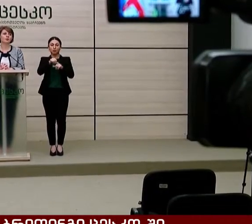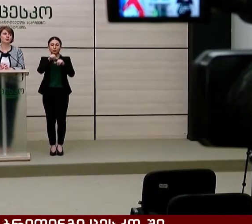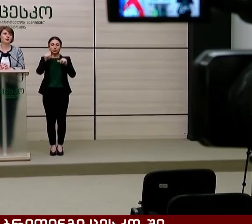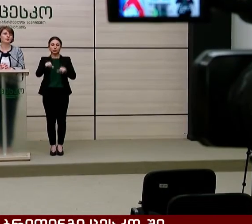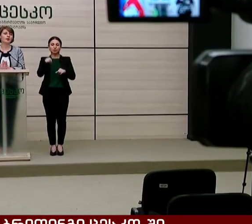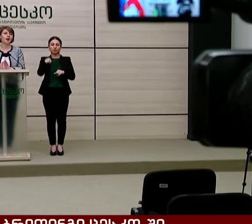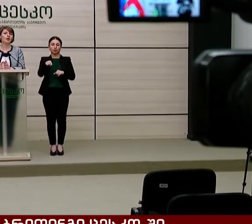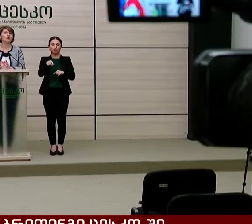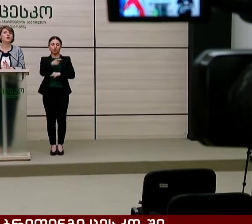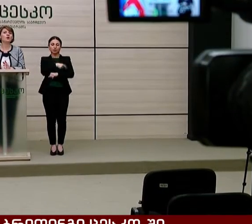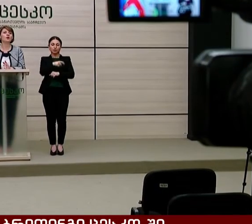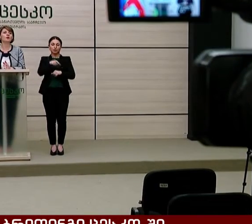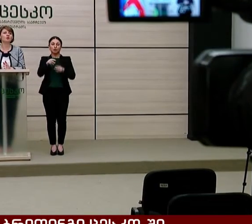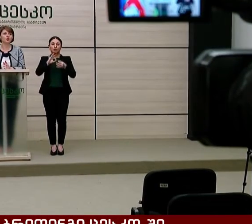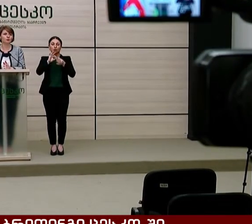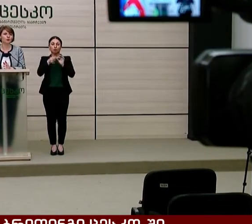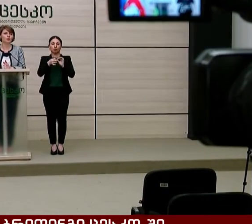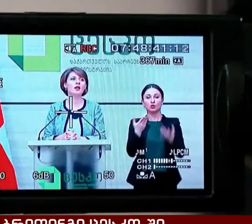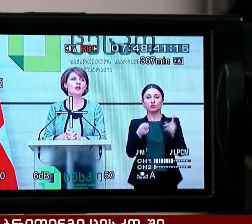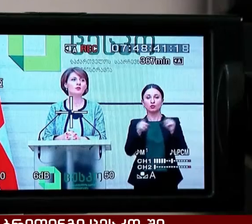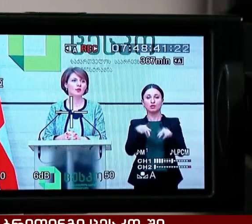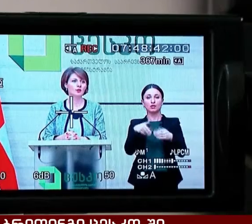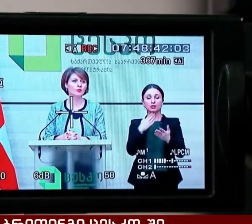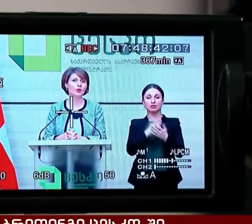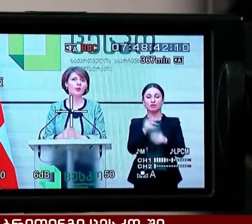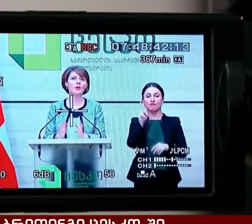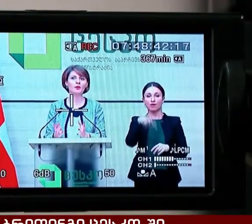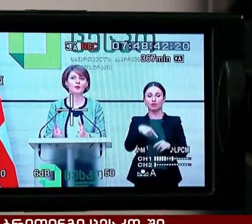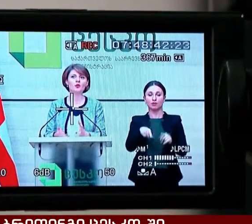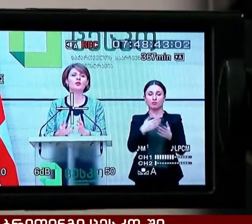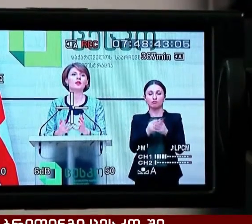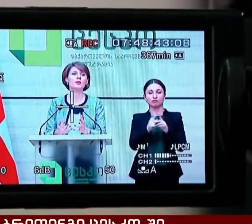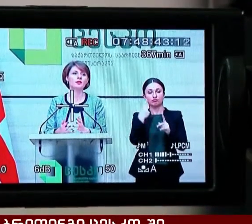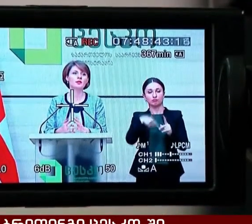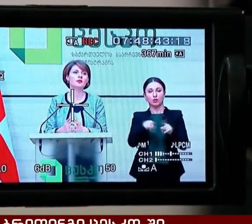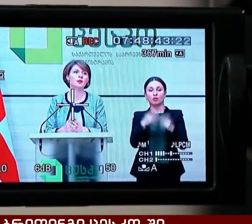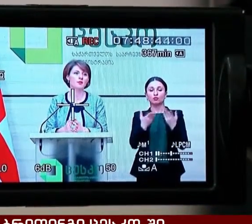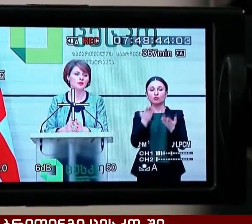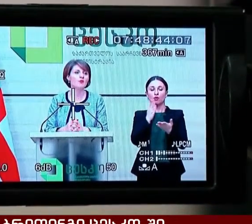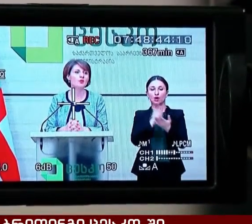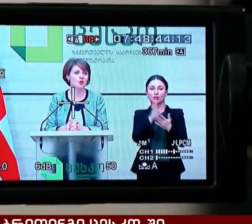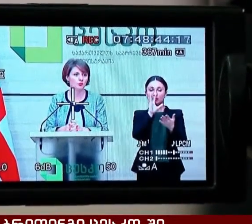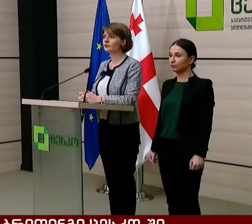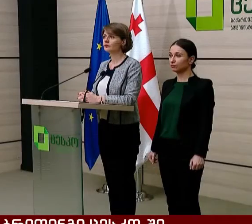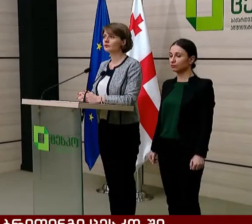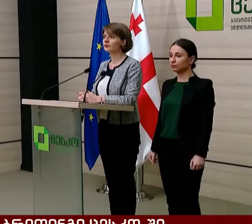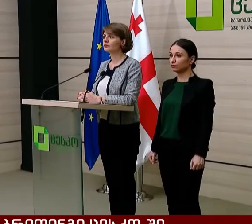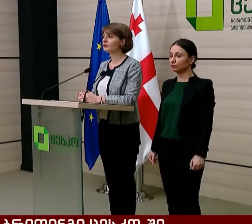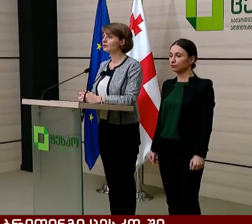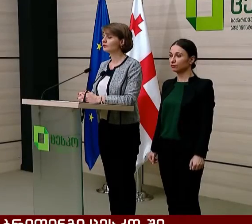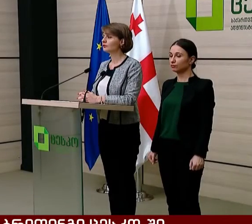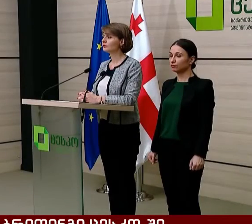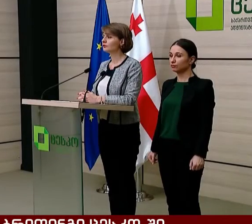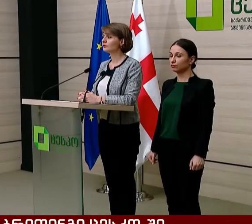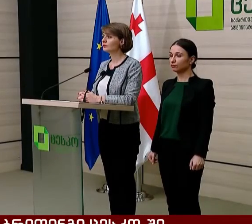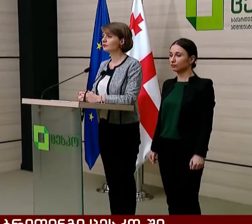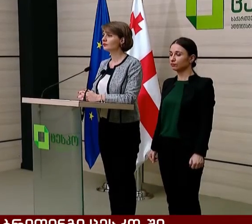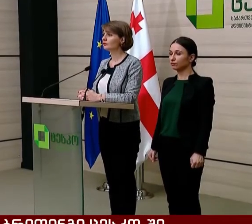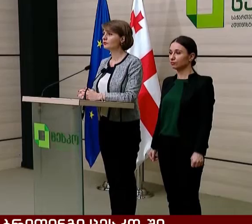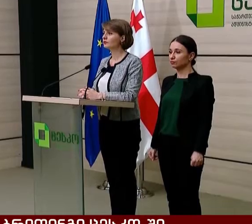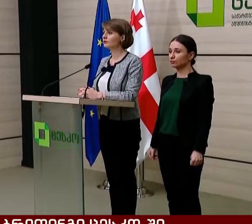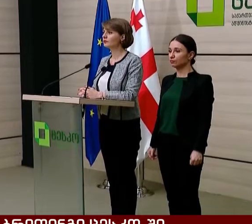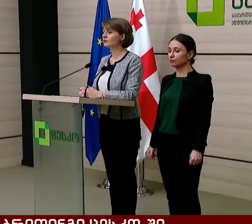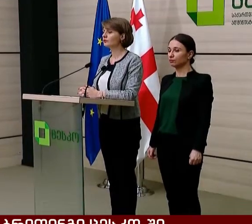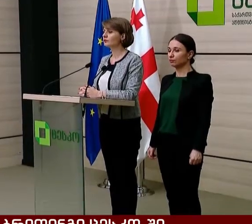საარჩევნო უბნებზე უშუალოდ ხმის მიცემის ოთახში კენჭისყრის პროცესს. ასევე დღეს კიდევ ერთი განმარტება გაკეთდა